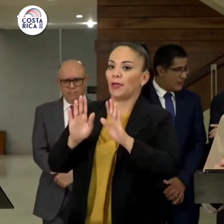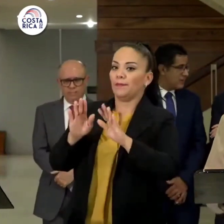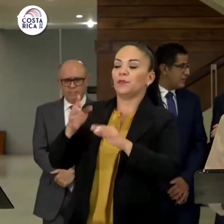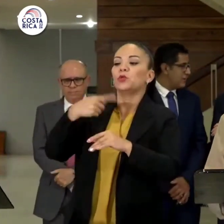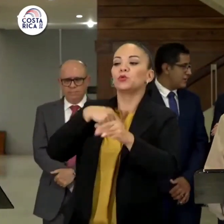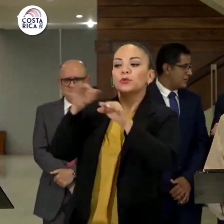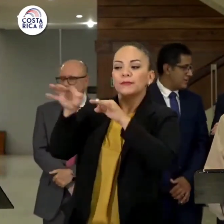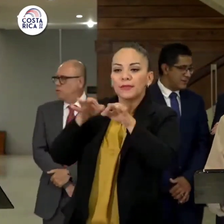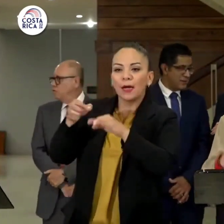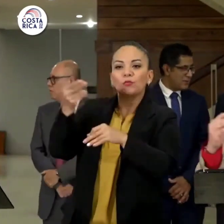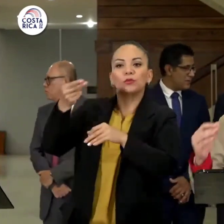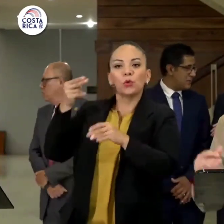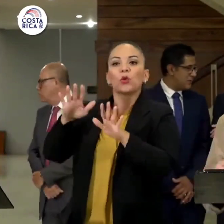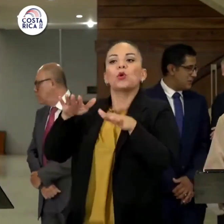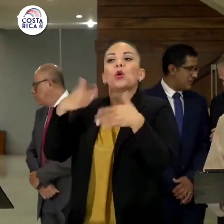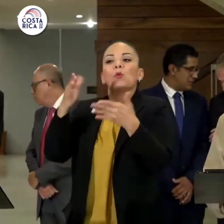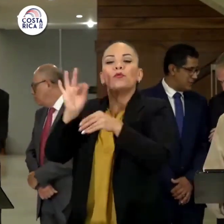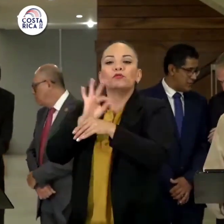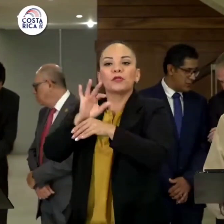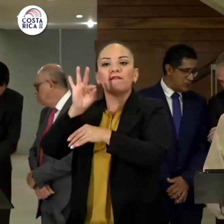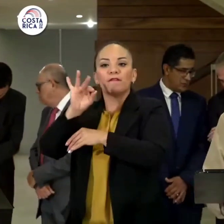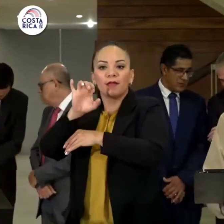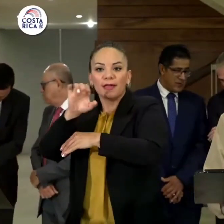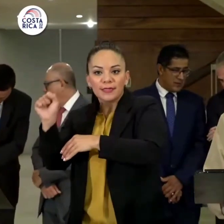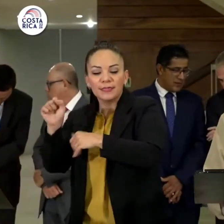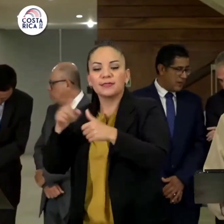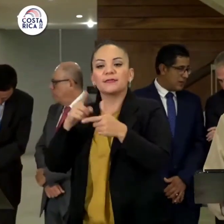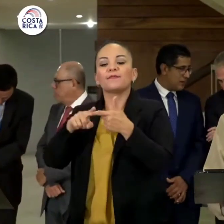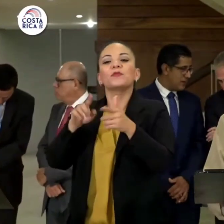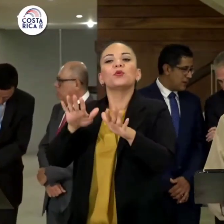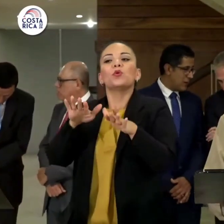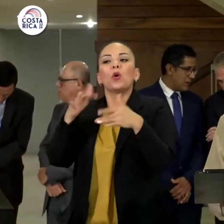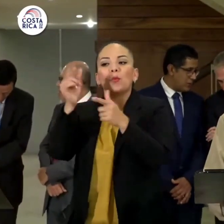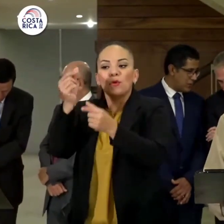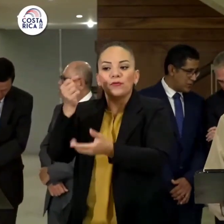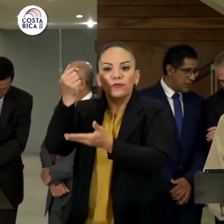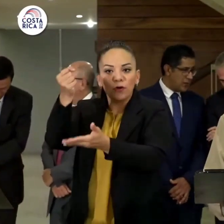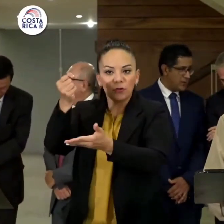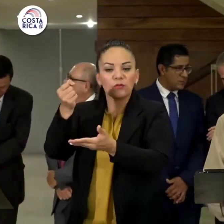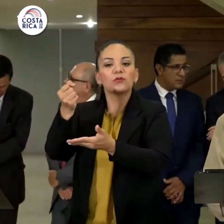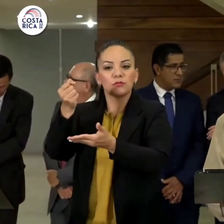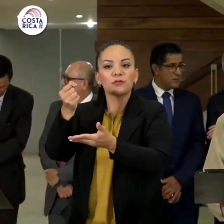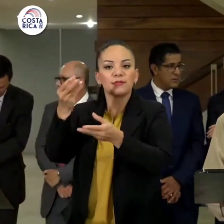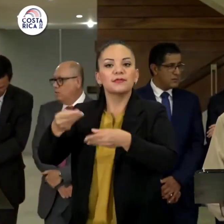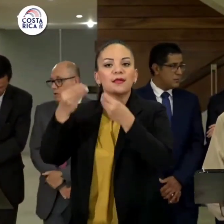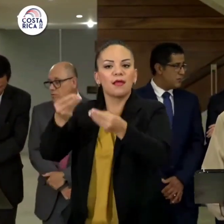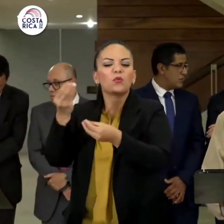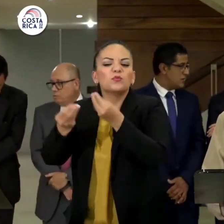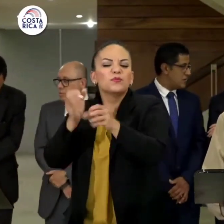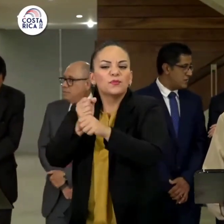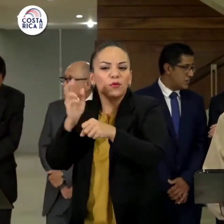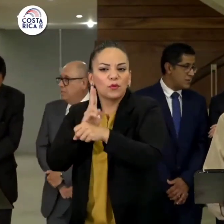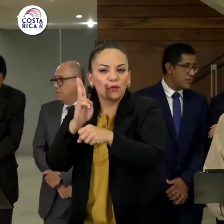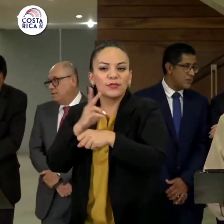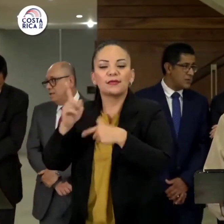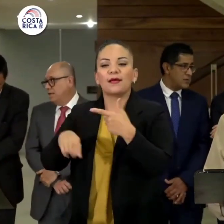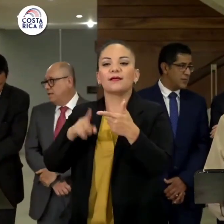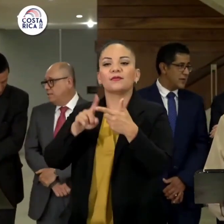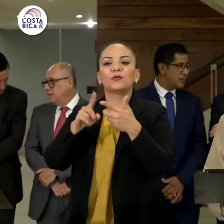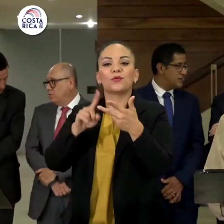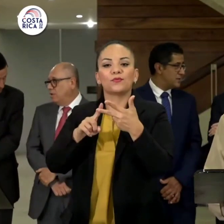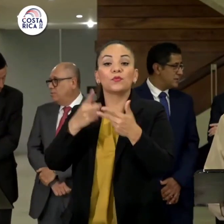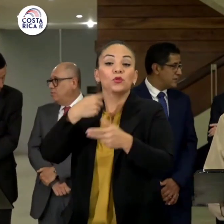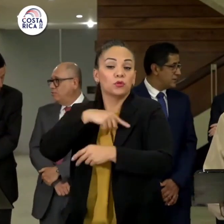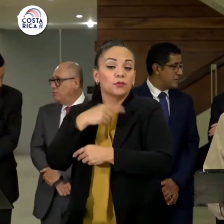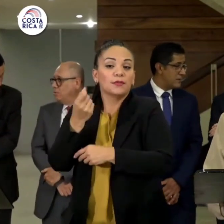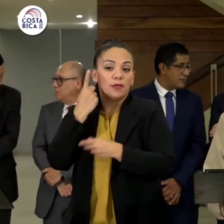estado funcionando el FES, cómo se ha estado comportando los fondos que sí se les han podido otorgar, y